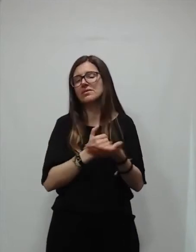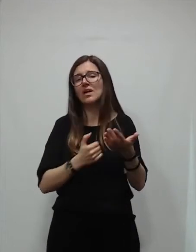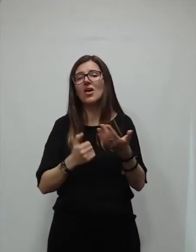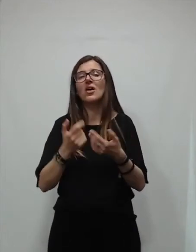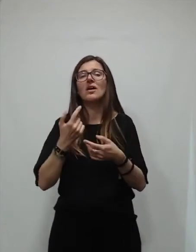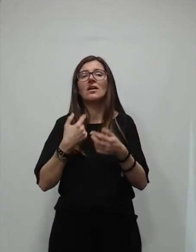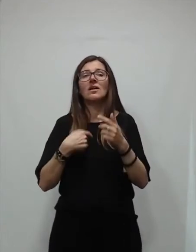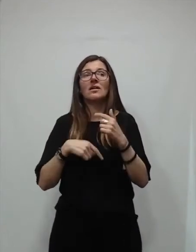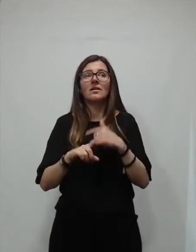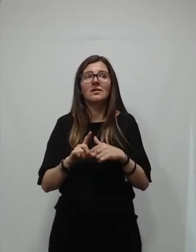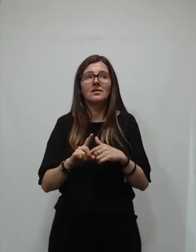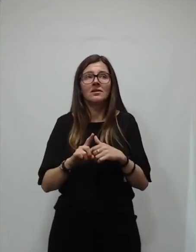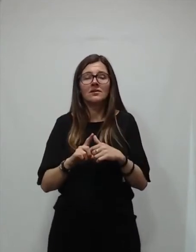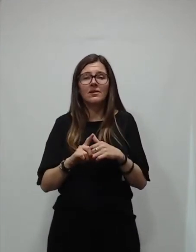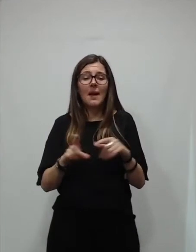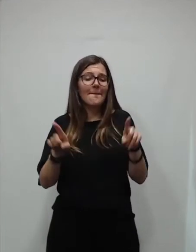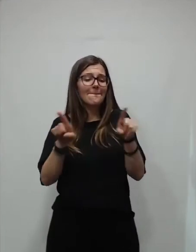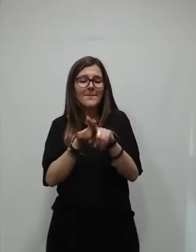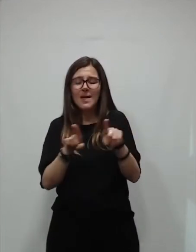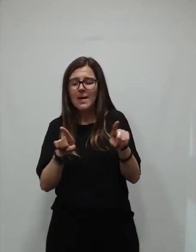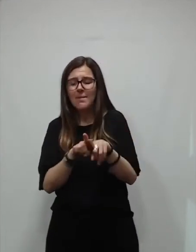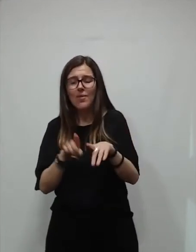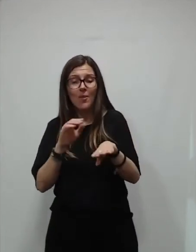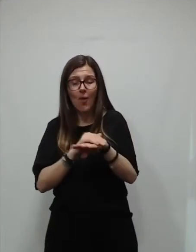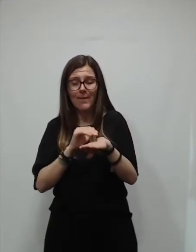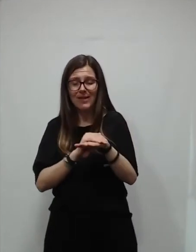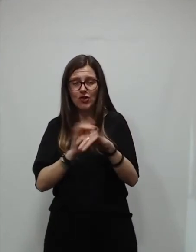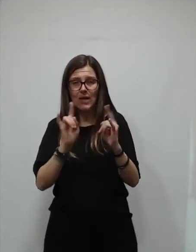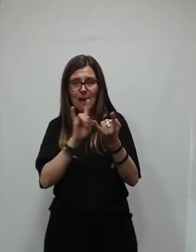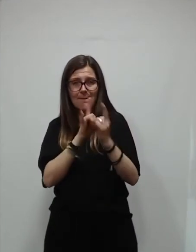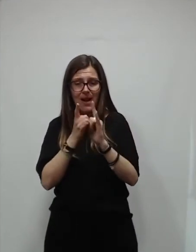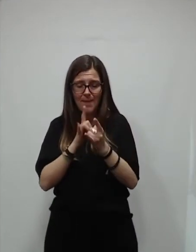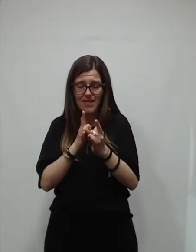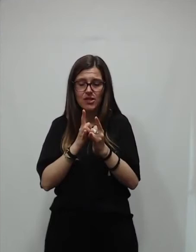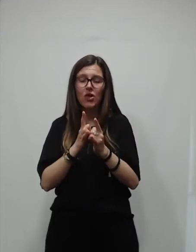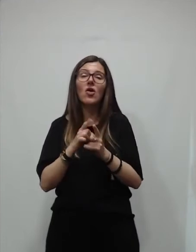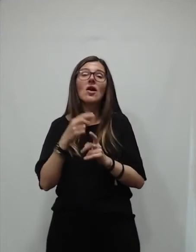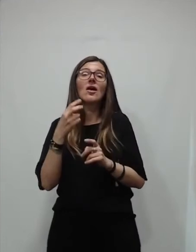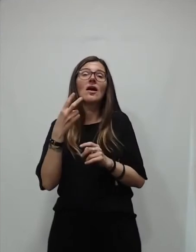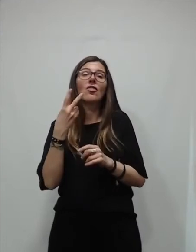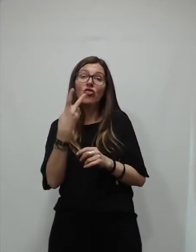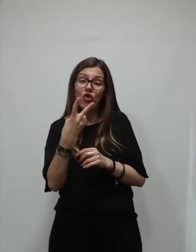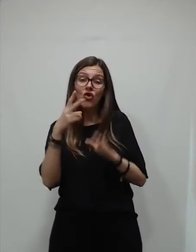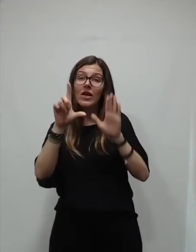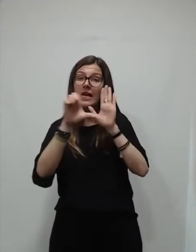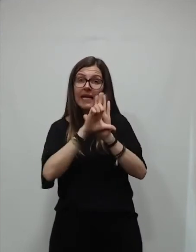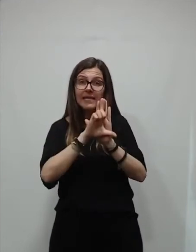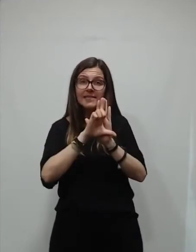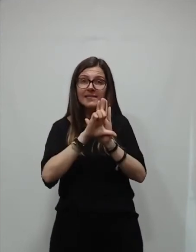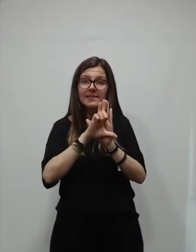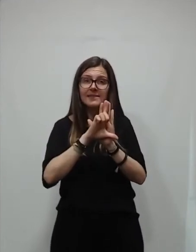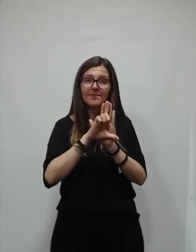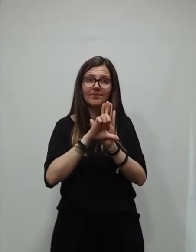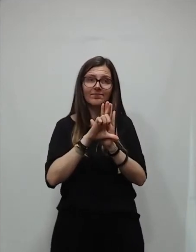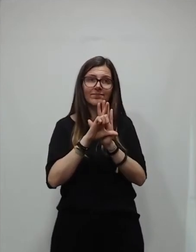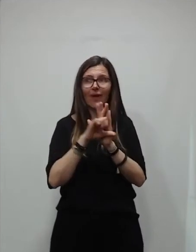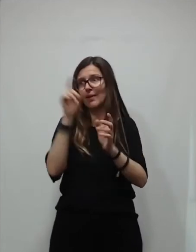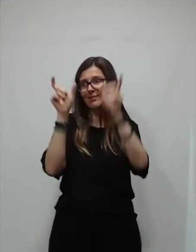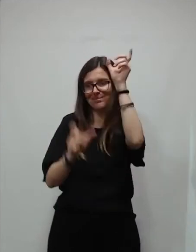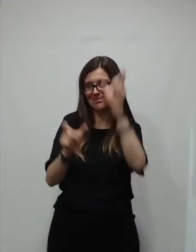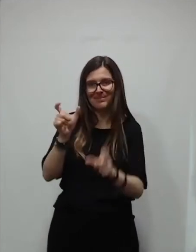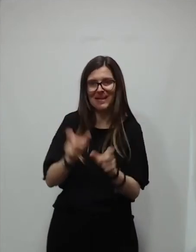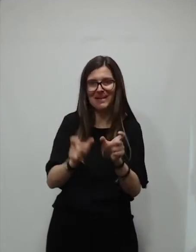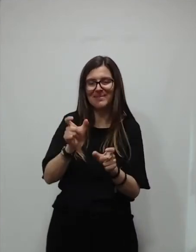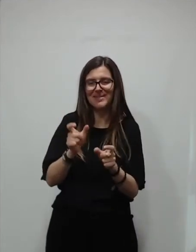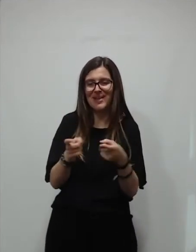estuvieron tratando en el mismo tiempo en el Parlamento. Y en ningún momento hubo un cruzamiento, o sea, estamos hablando de los mismos legisladores, bueno,